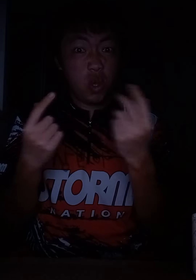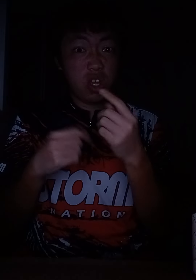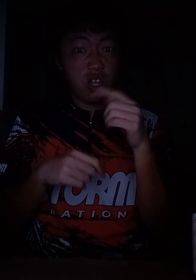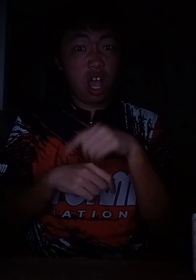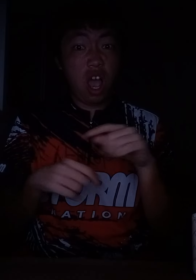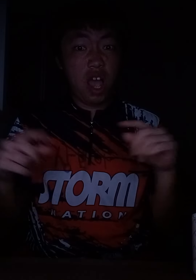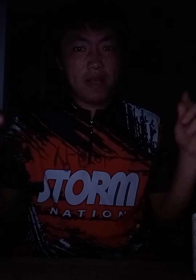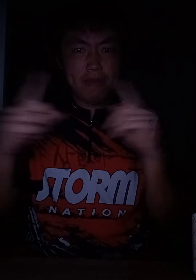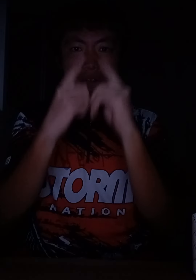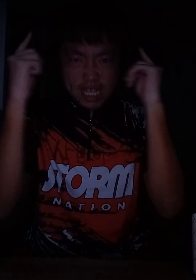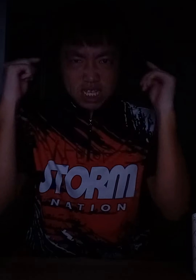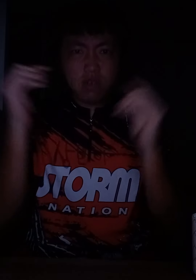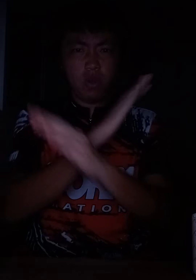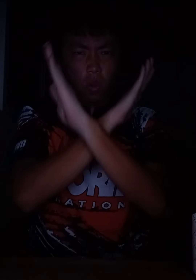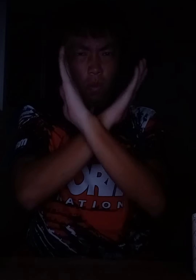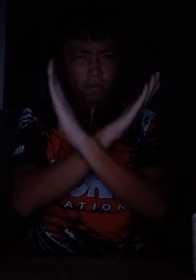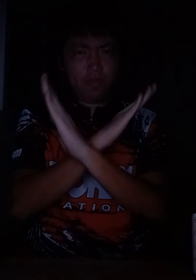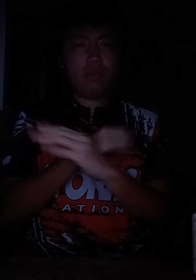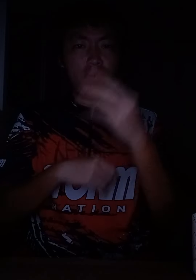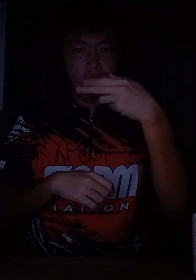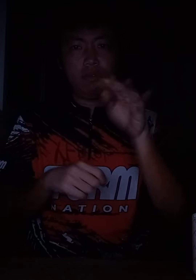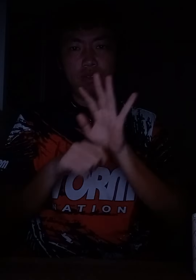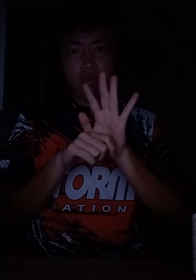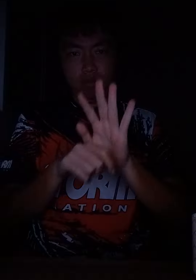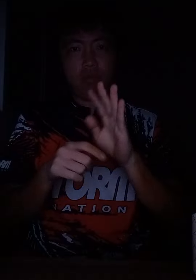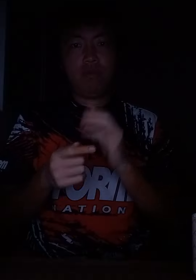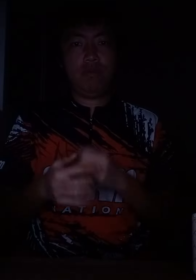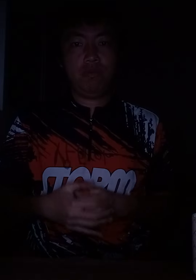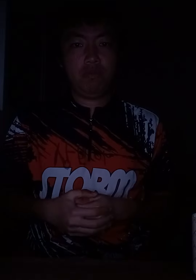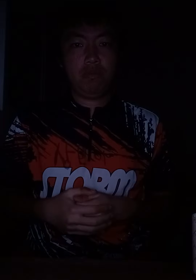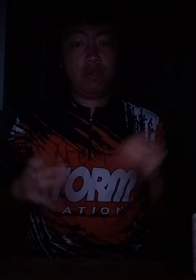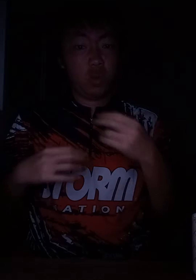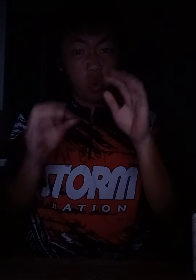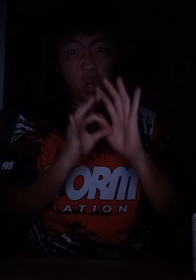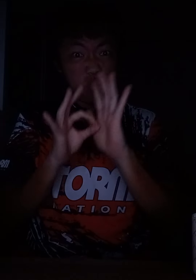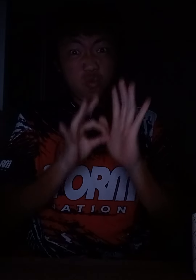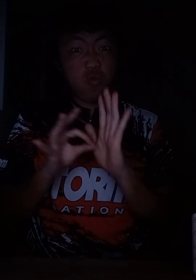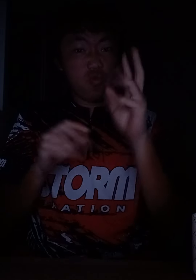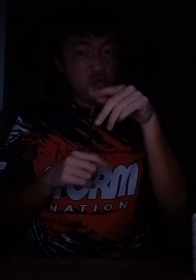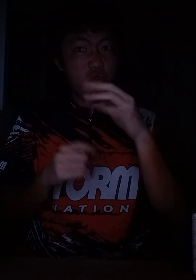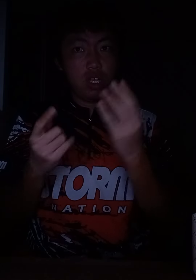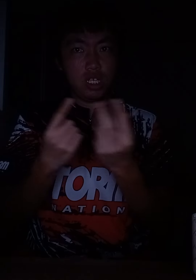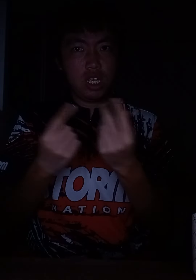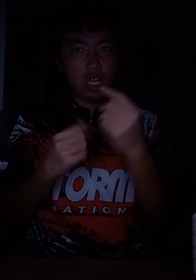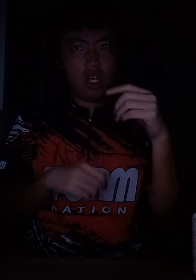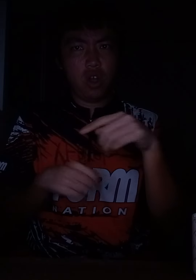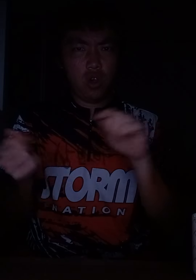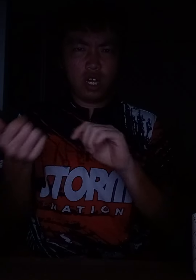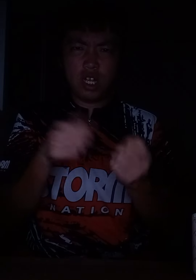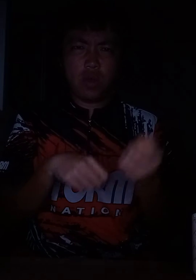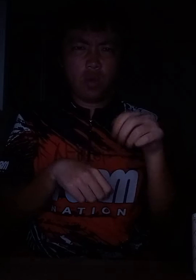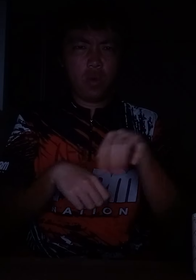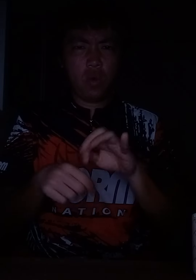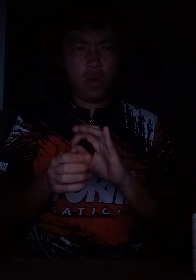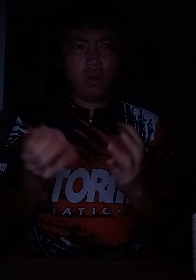거다. 마스크를 쓸 필요가 없다고 말했다고 합니다. 코로나19 수도권 확산세가 꺾이지 않고 무증상